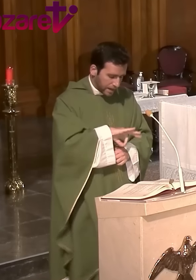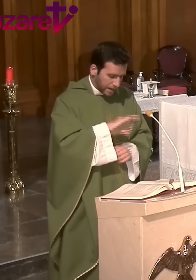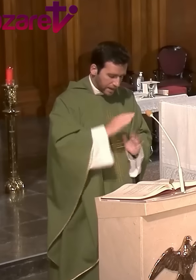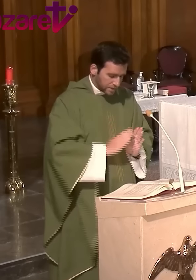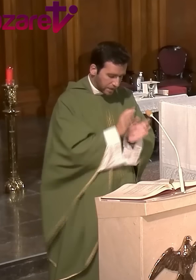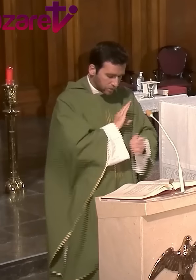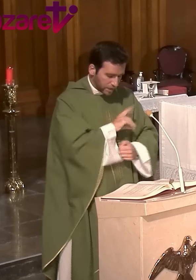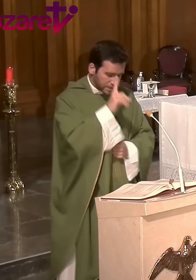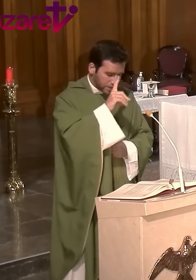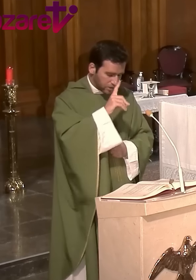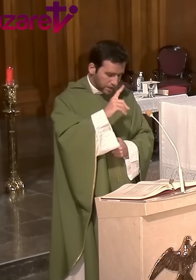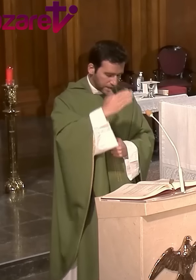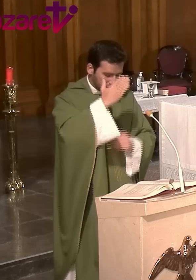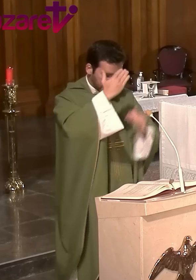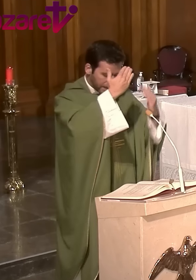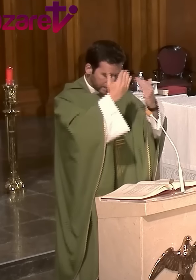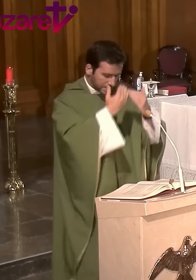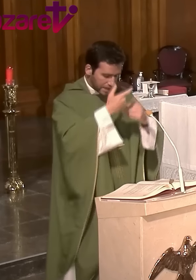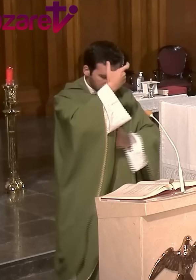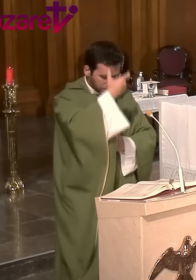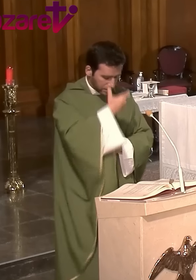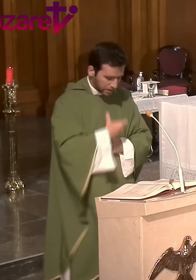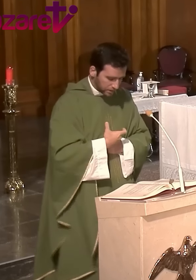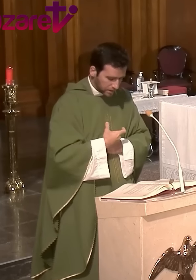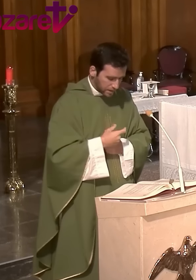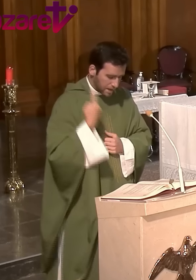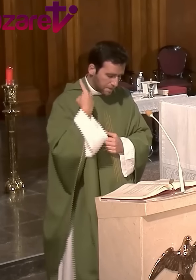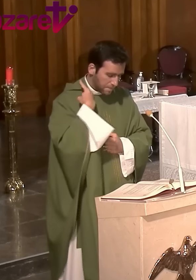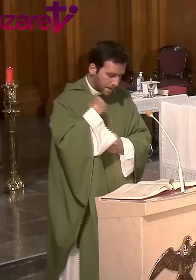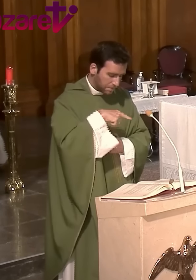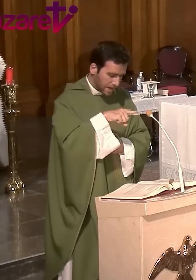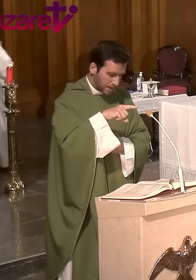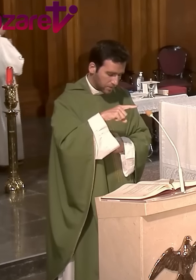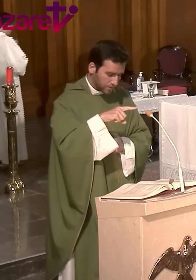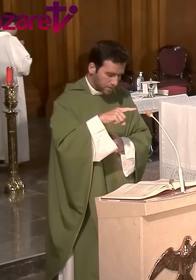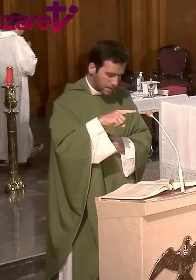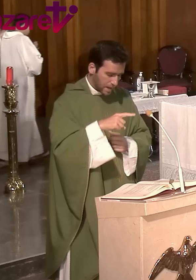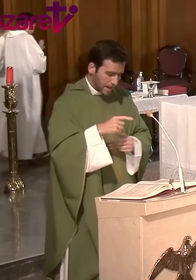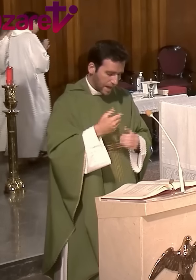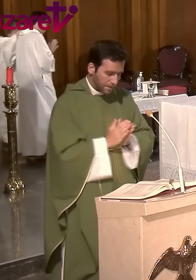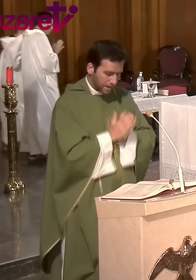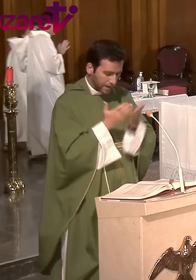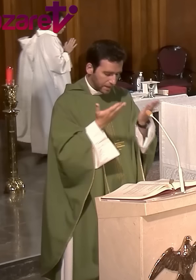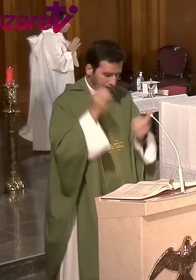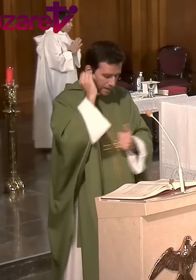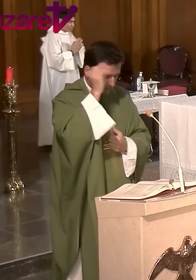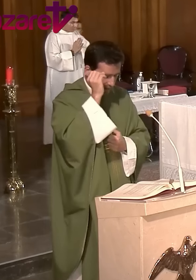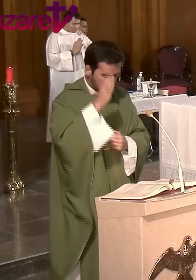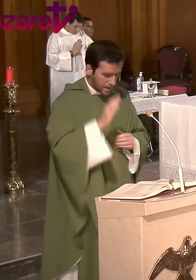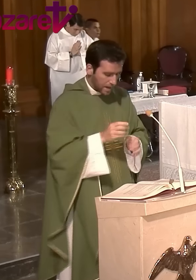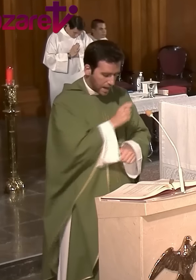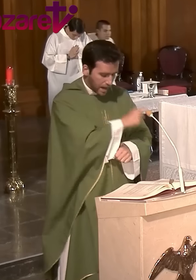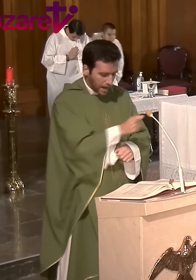El Espíritu del Señor está sobre mí. Me ha enviado a evangelizar a